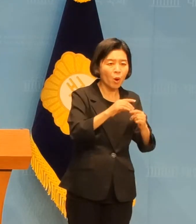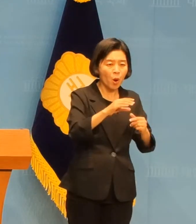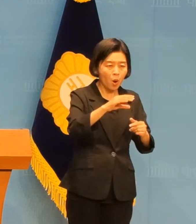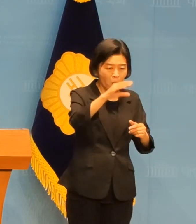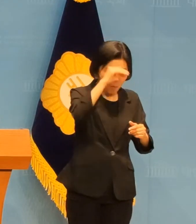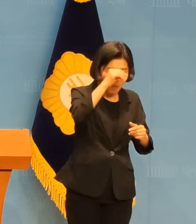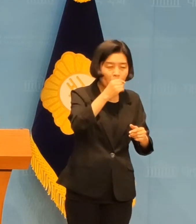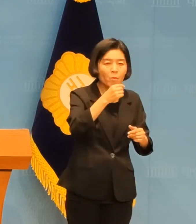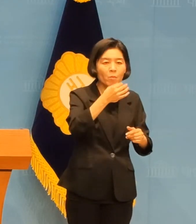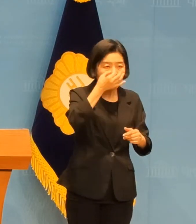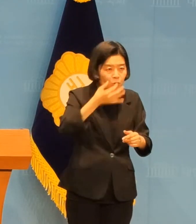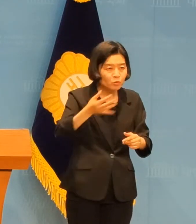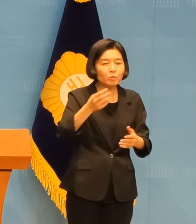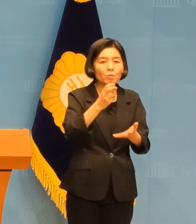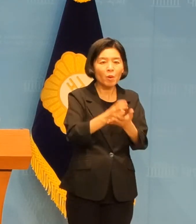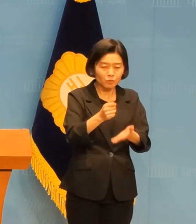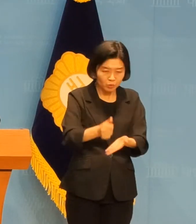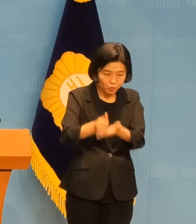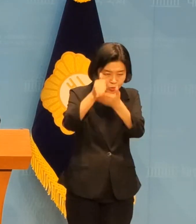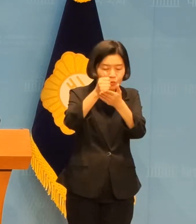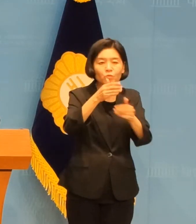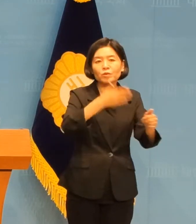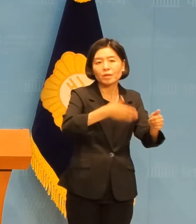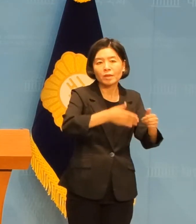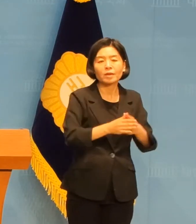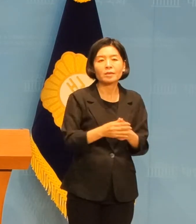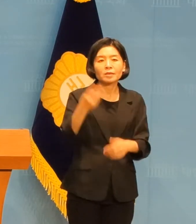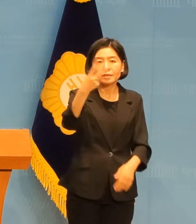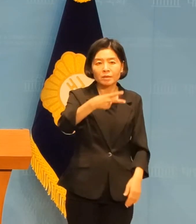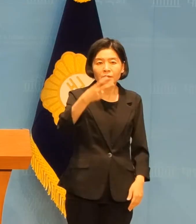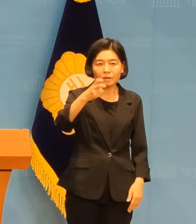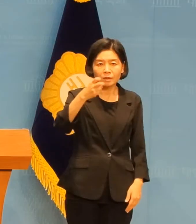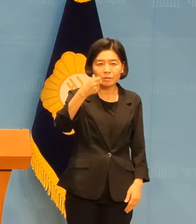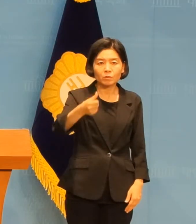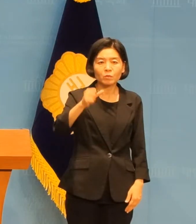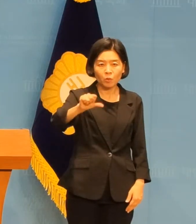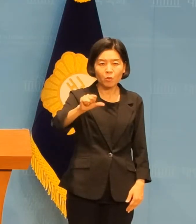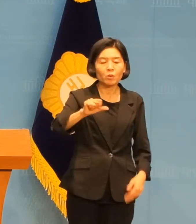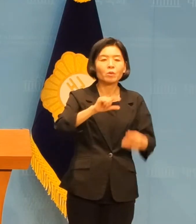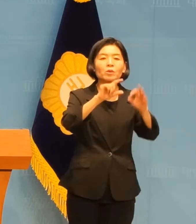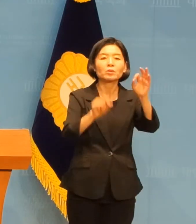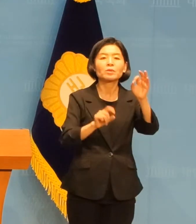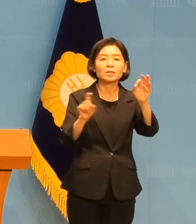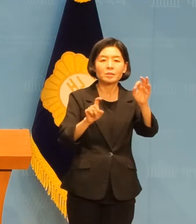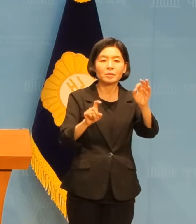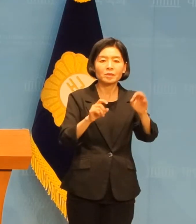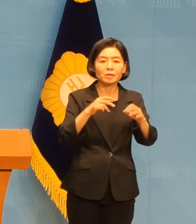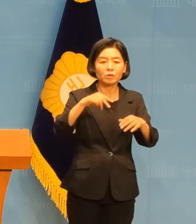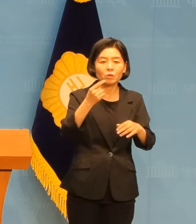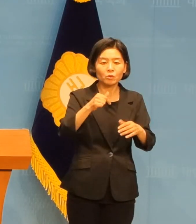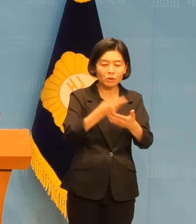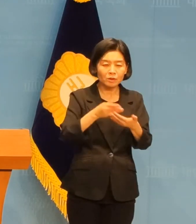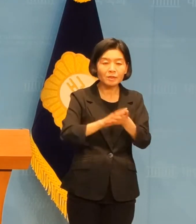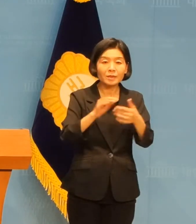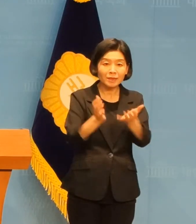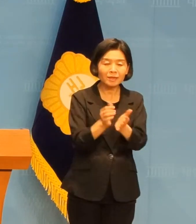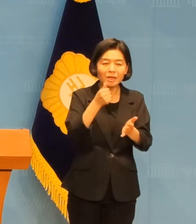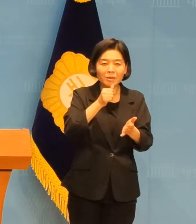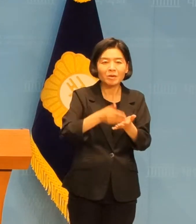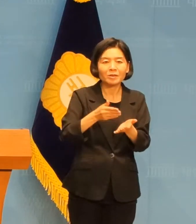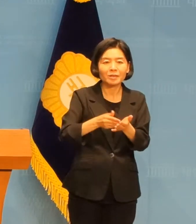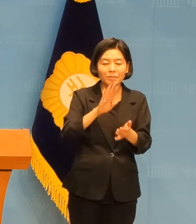존중을 실천해 주시기를 요청드립니다. 2025년 10월 10일 조국혁신당 대변인 박병원이었습니다.